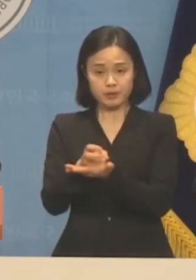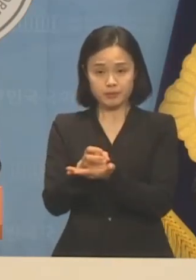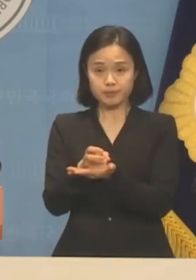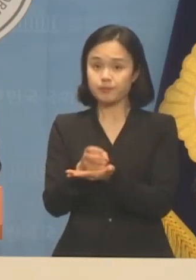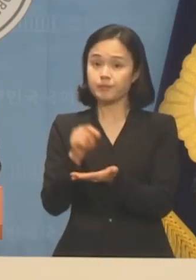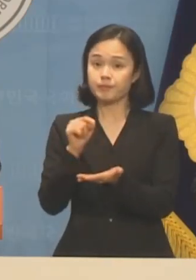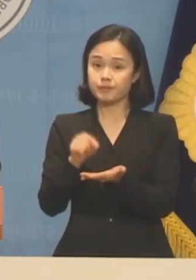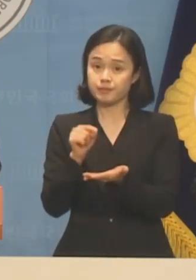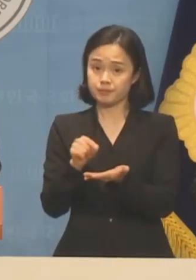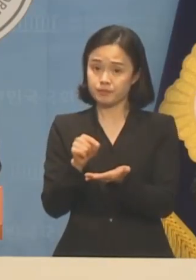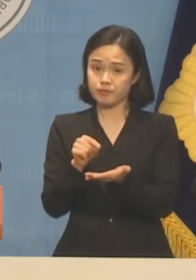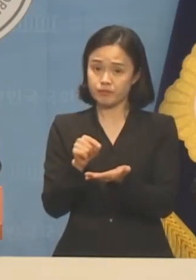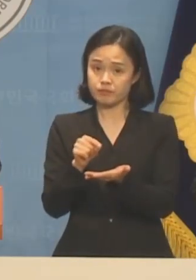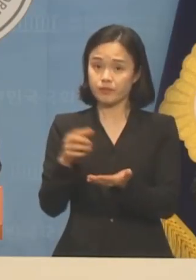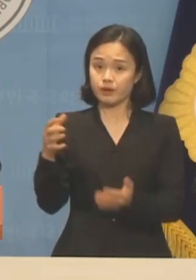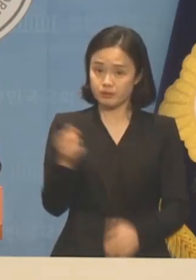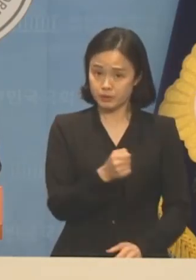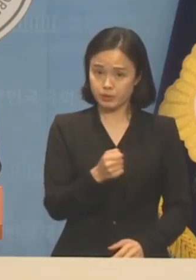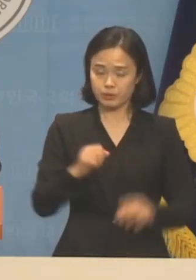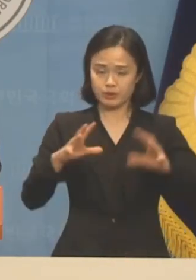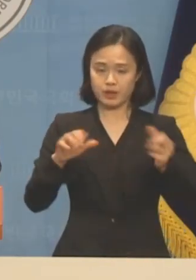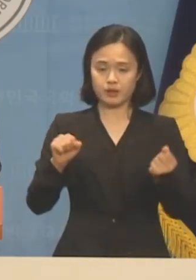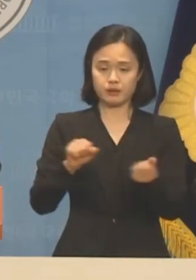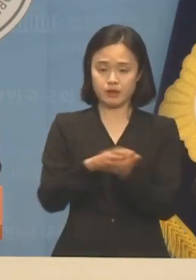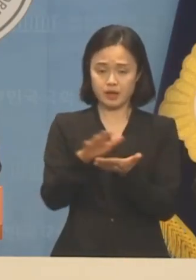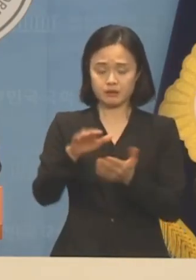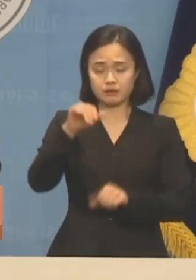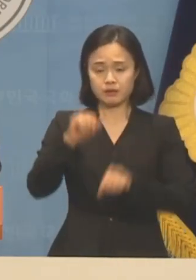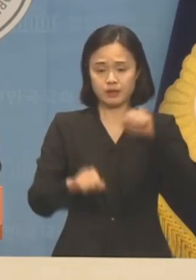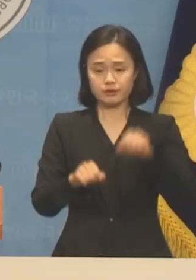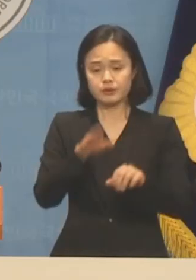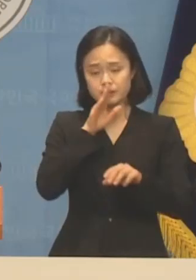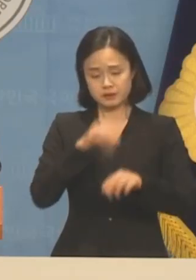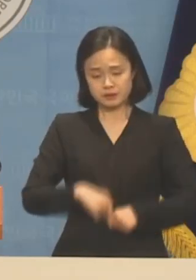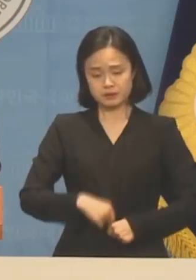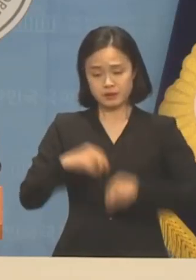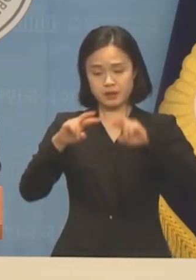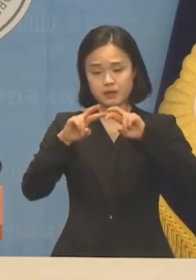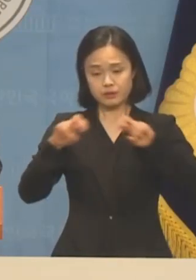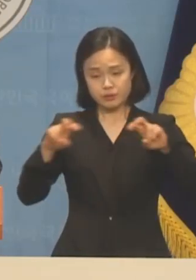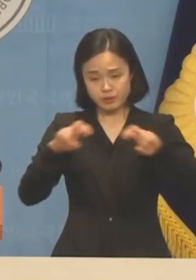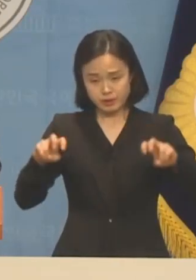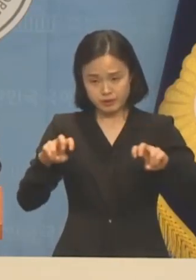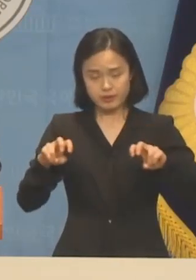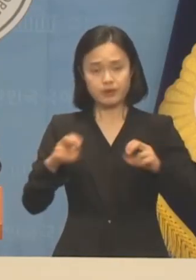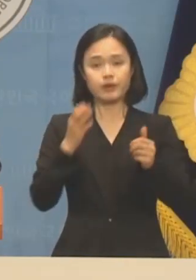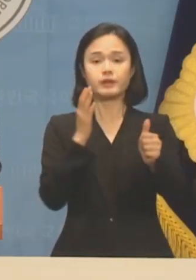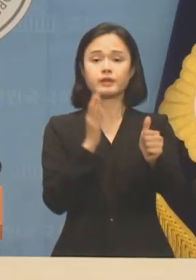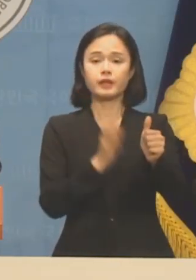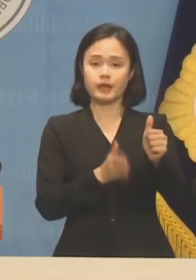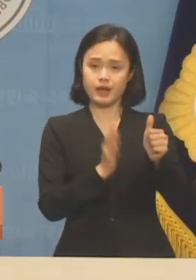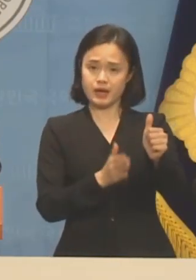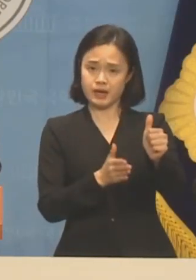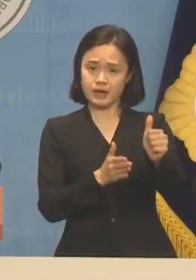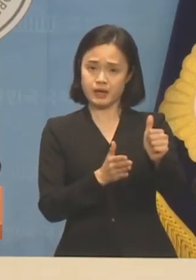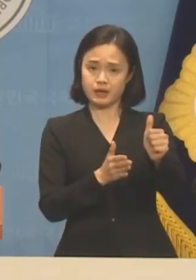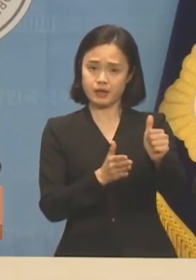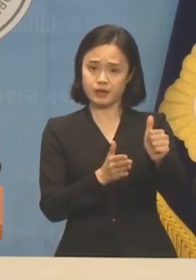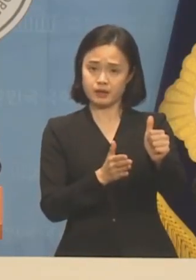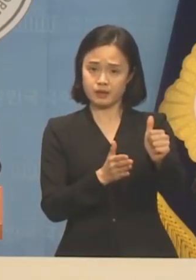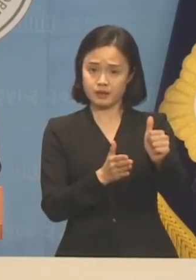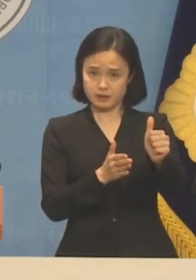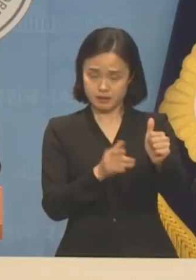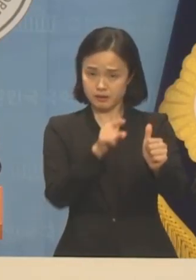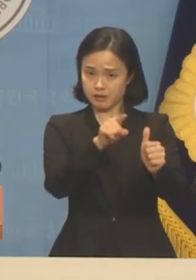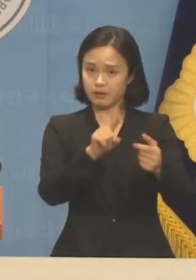행위의 진상규명을 위한 특별검사의 수사 요구안에 따라 국회에서 구성한 특별검사